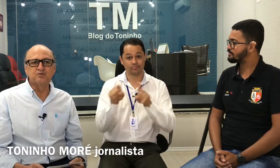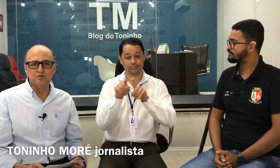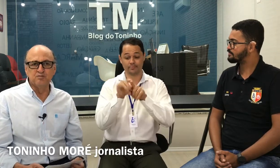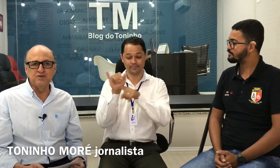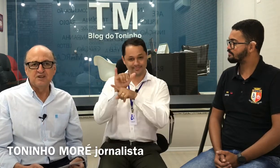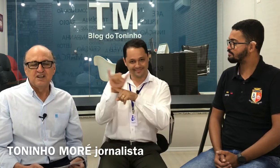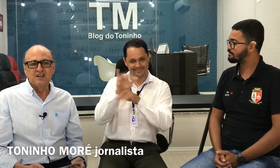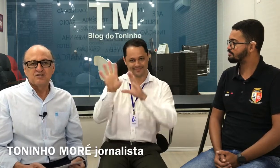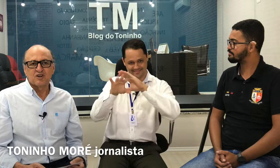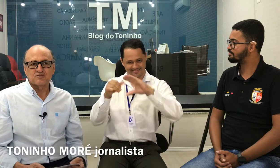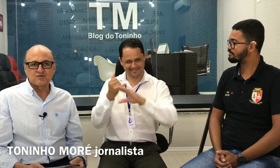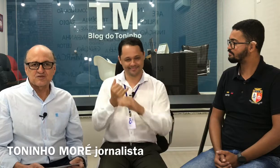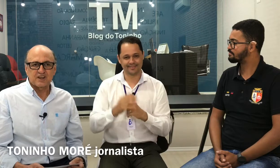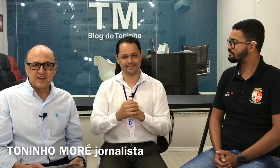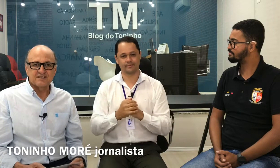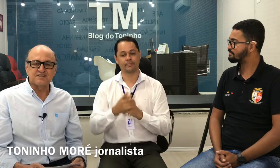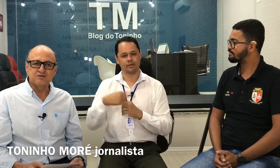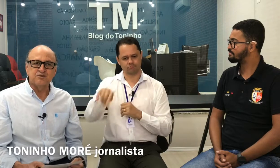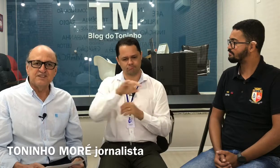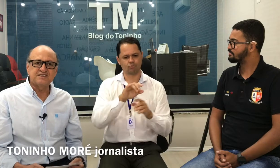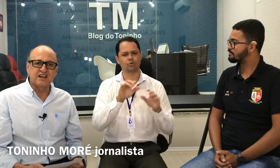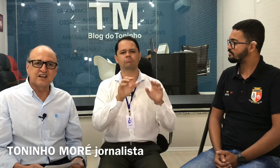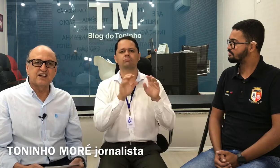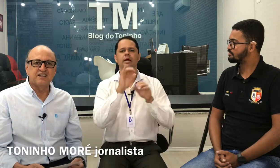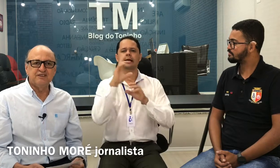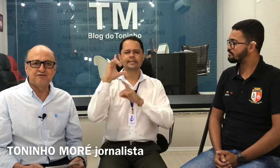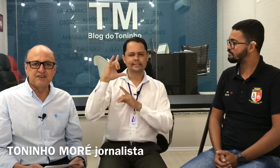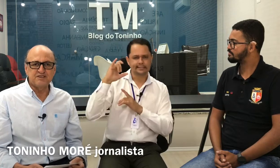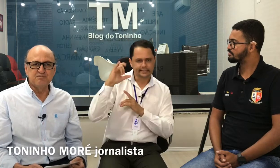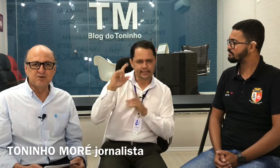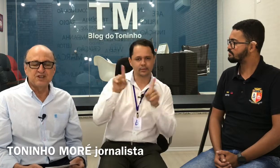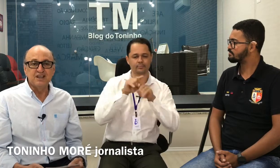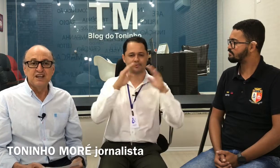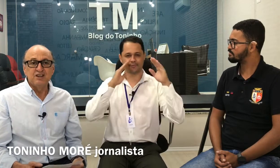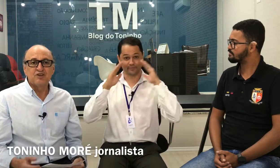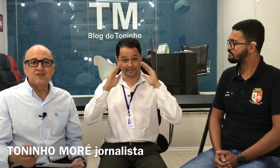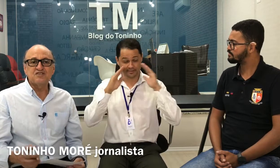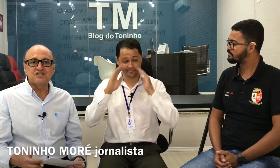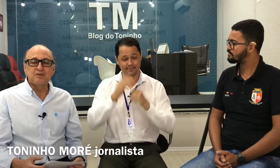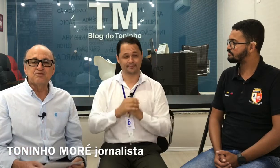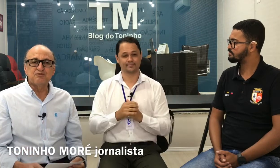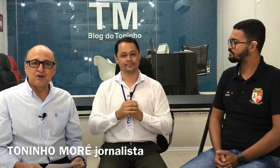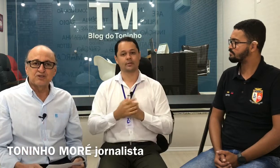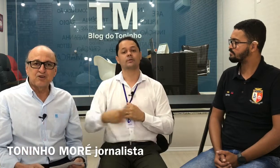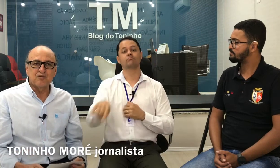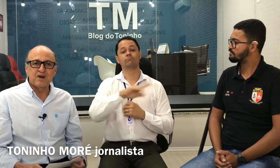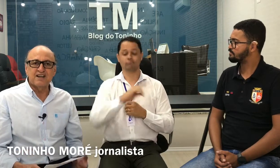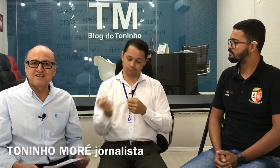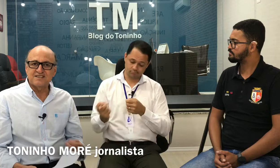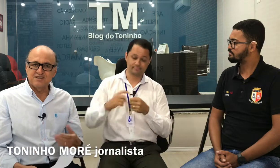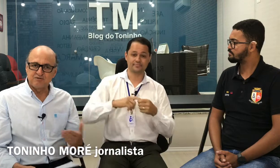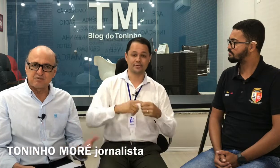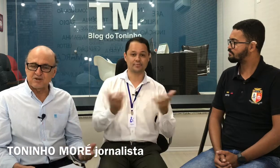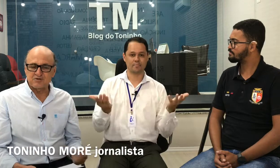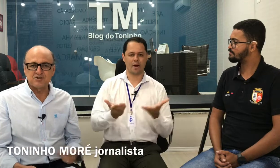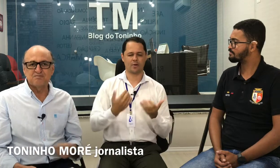YouTube, nossos canais do Instagram e Facebook. Nós estamos de volta com mais informações, mais